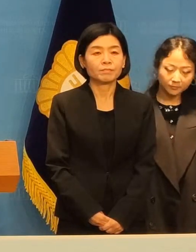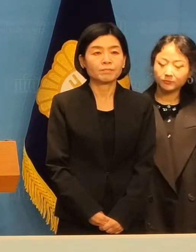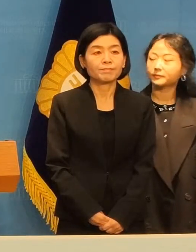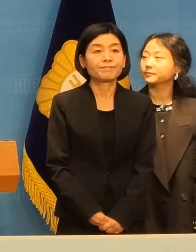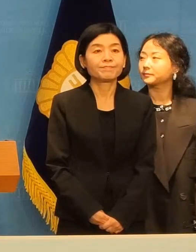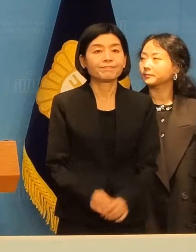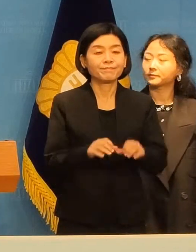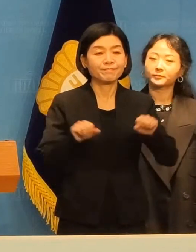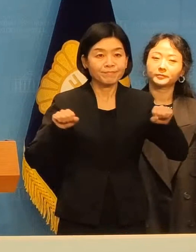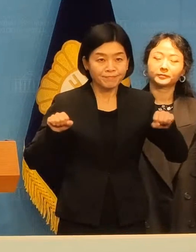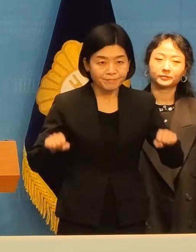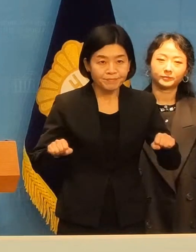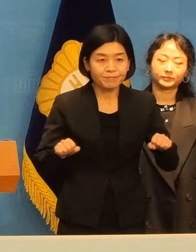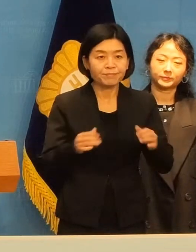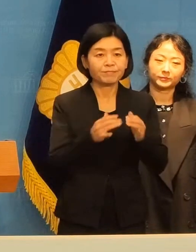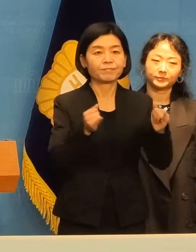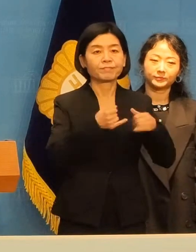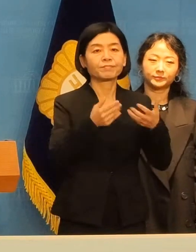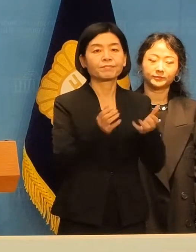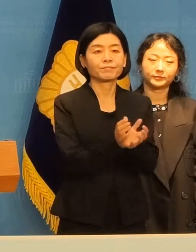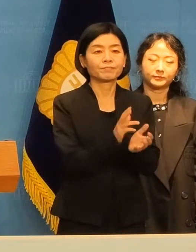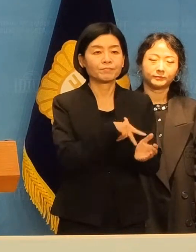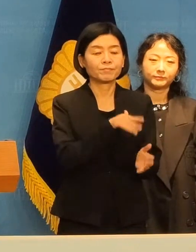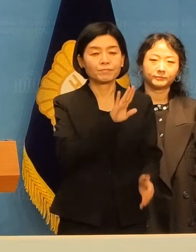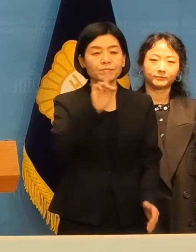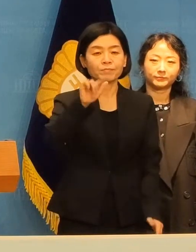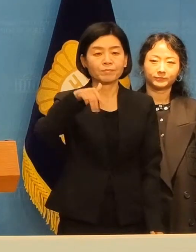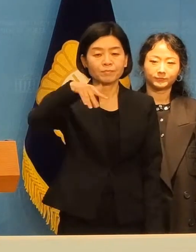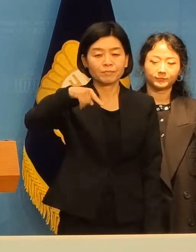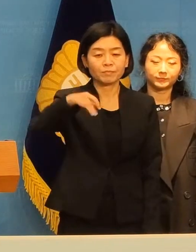예, 안녕하십니까. 국민의힘 박충건 의원입니다.